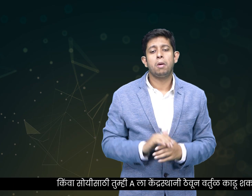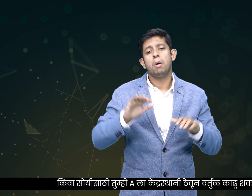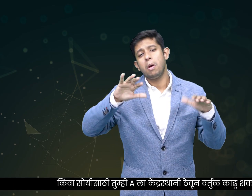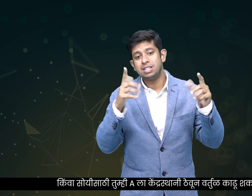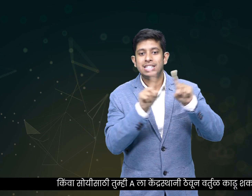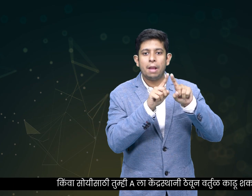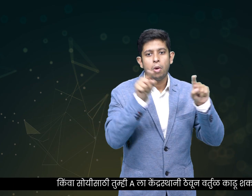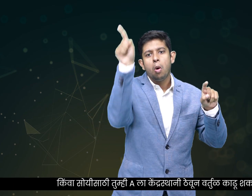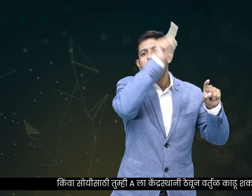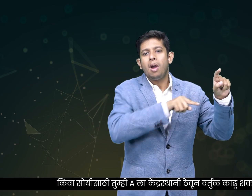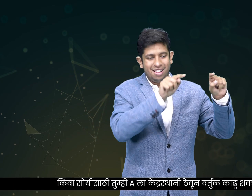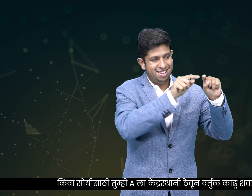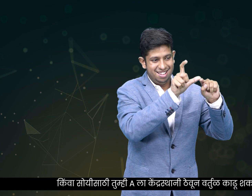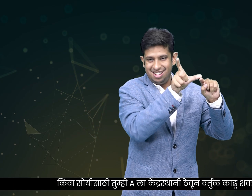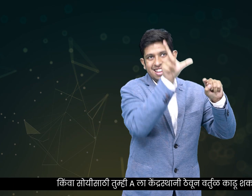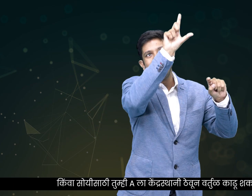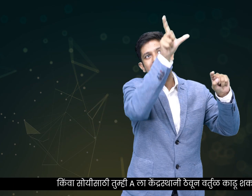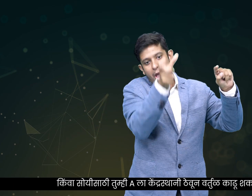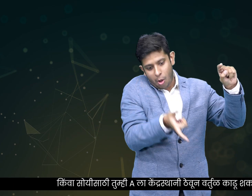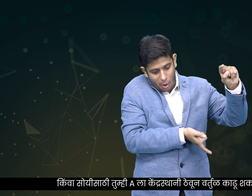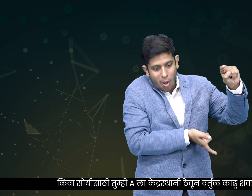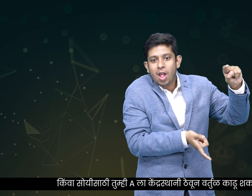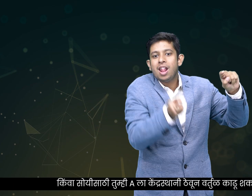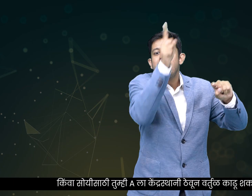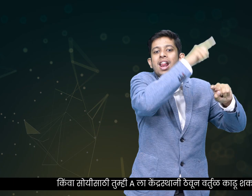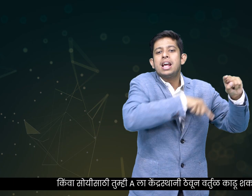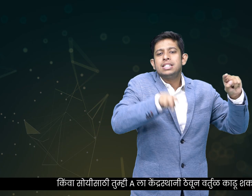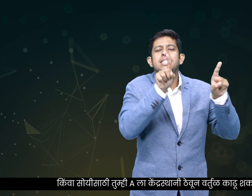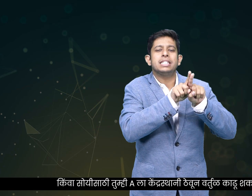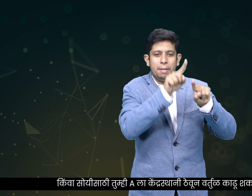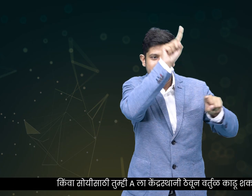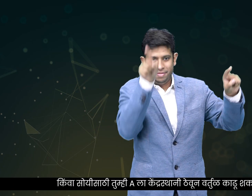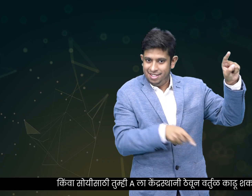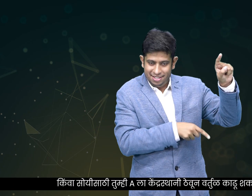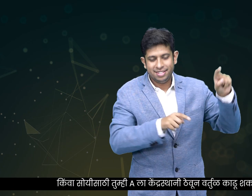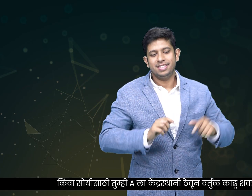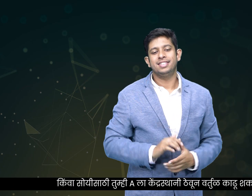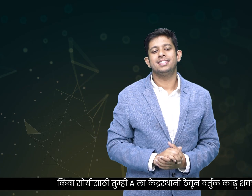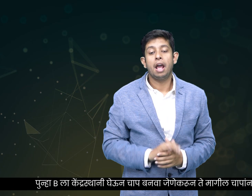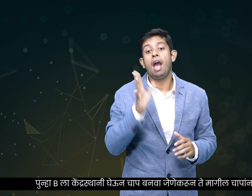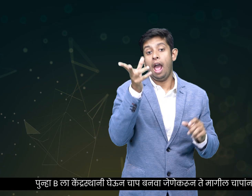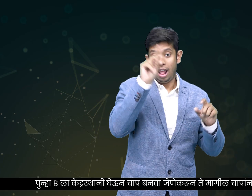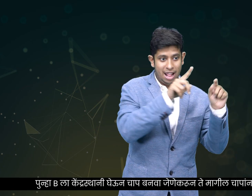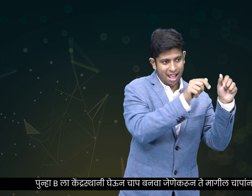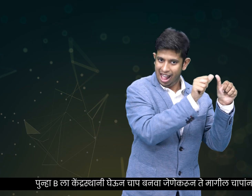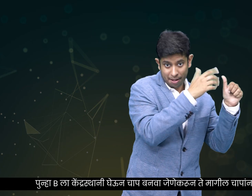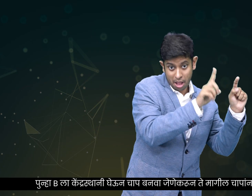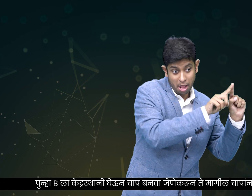किंवा सोयीसाठी तुम्ही A ला केंद्रस्थानी ठेवून वर्तुळ काढू शकता. पुन्हा B ला केंद्रस्थानी